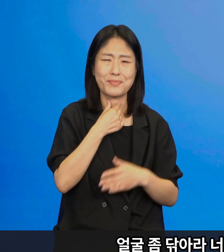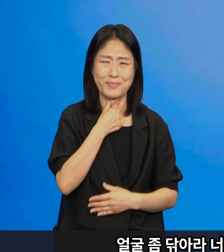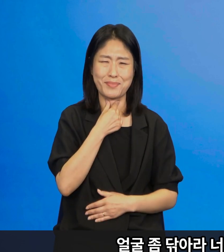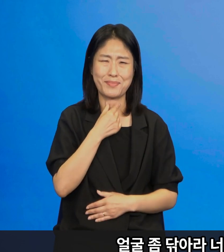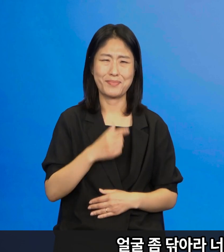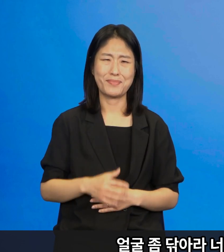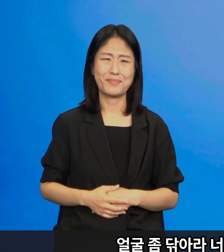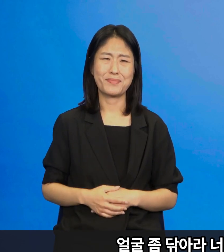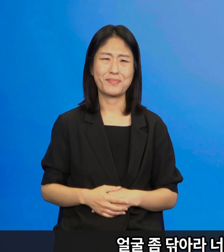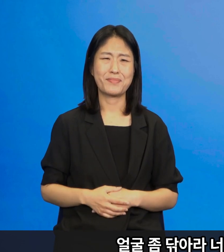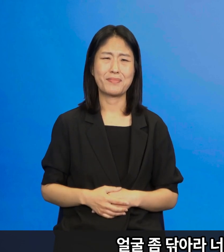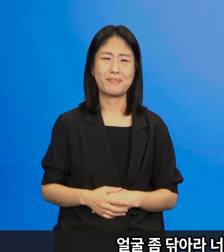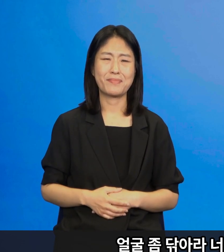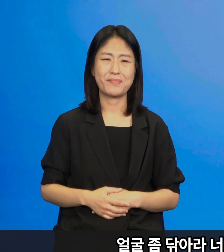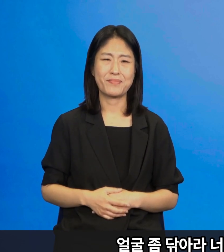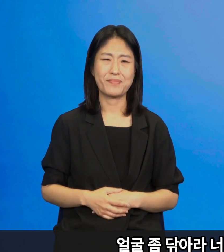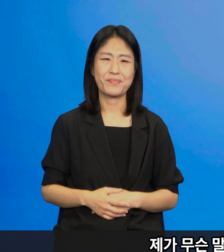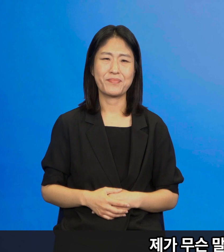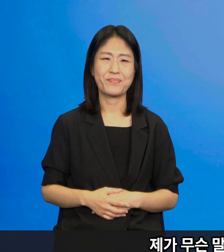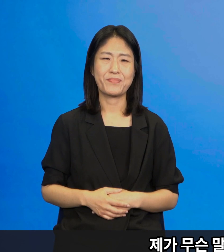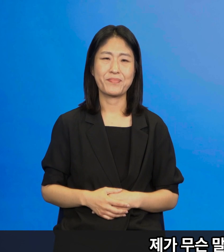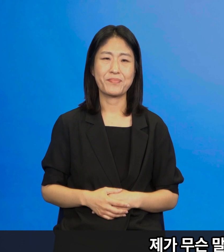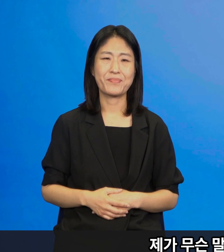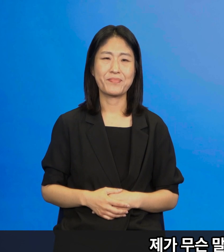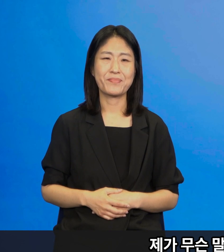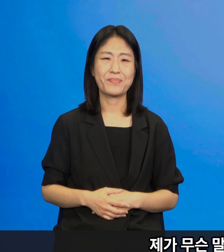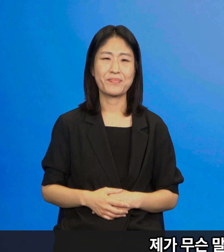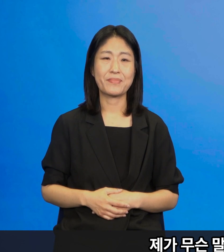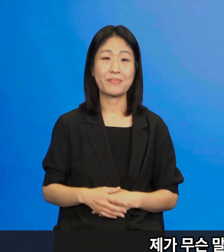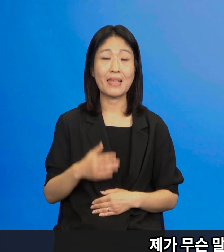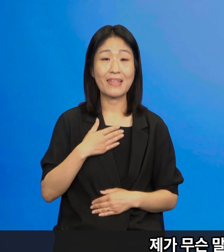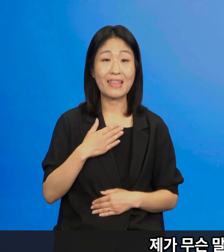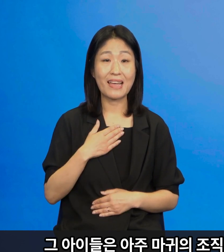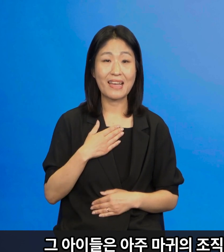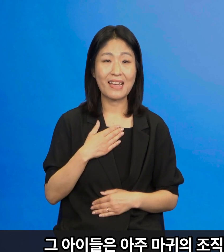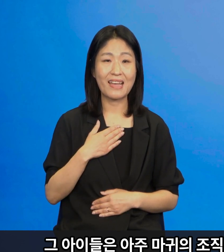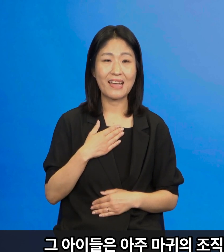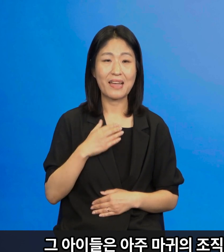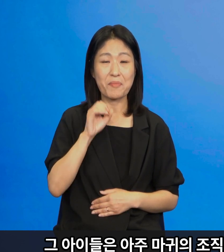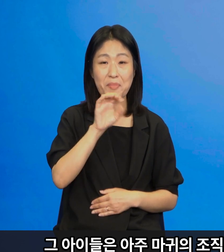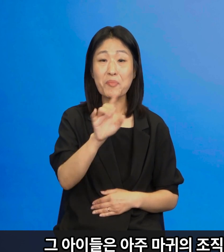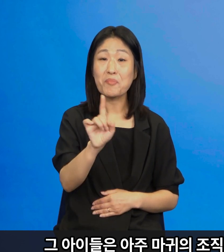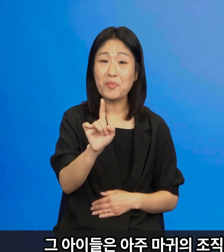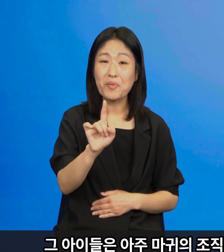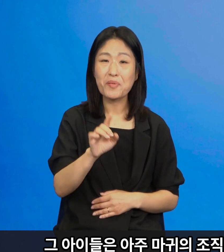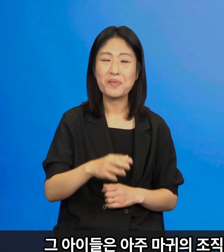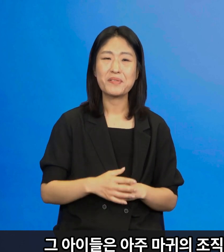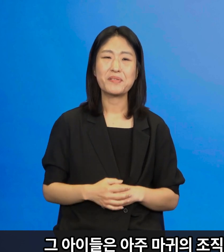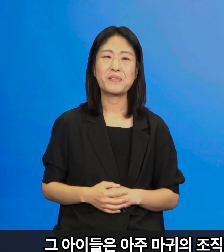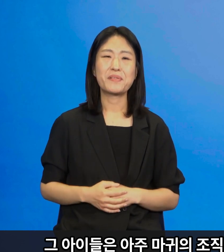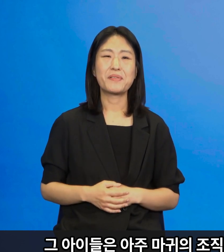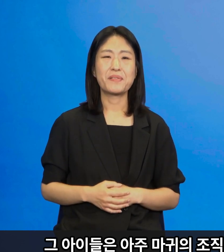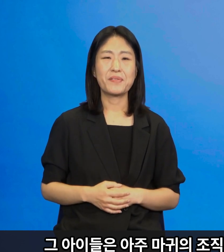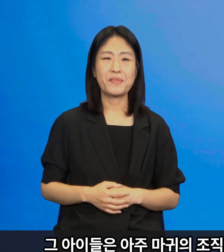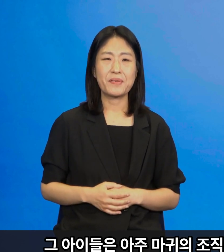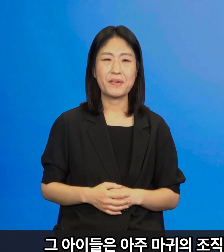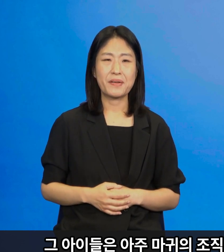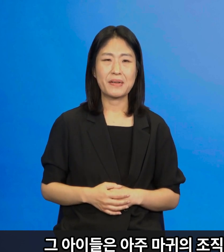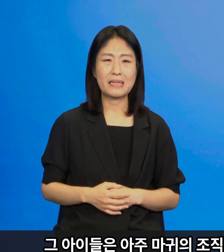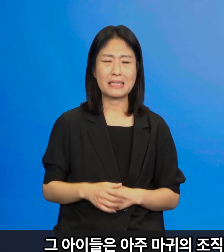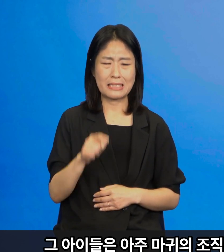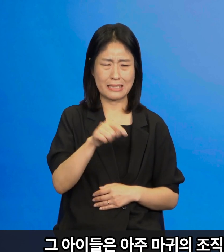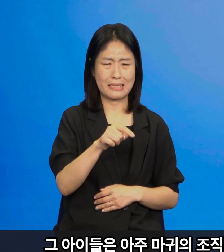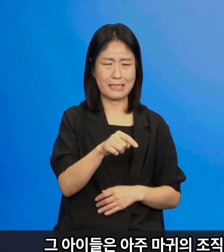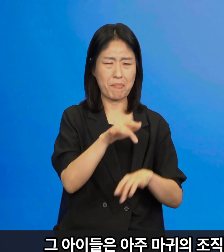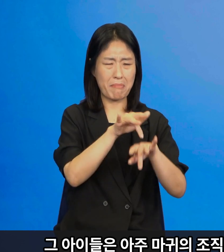닦아라. 너 지금 얼굴이 이게 뭐냐? 제가 무슨 말씀 드리는 겁니까? 그 아이들은 아주 마귀의 조직에서도